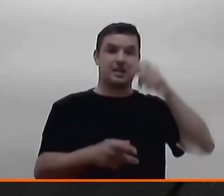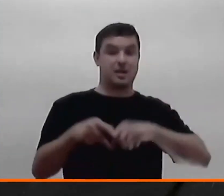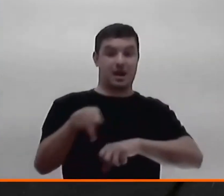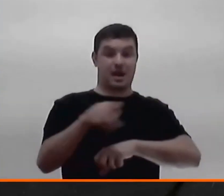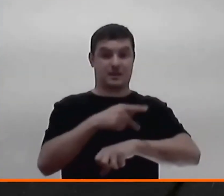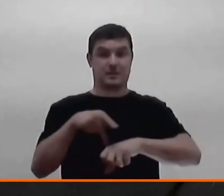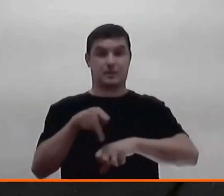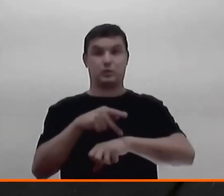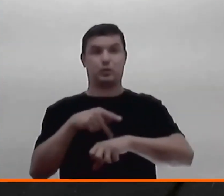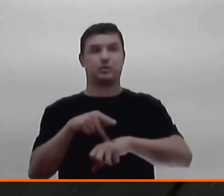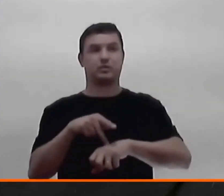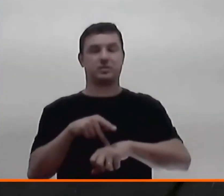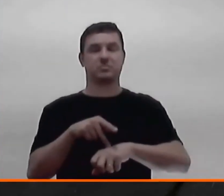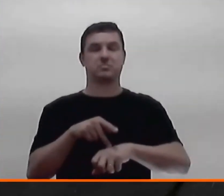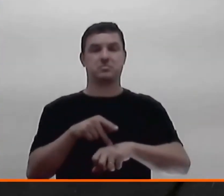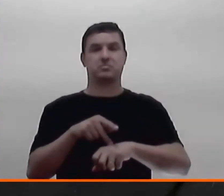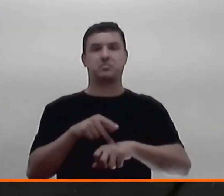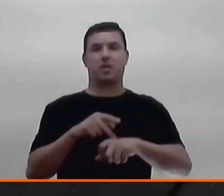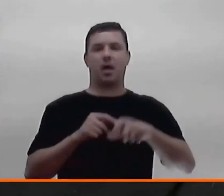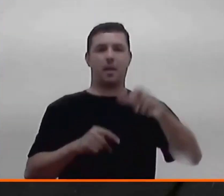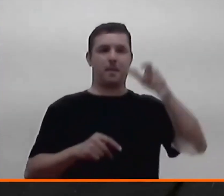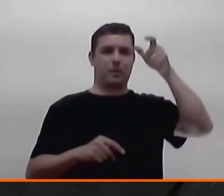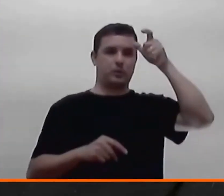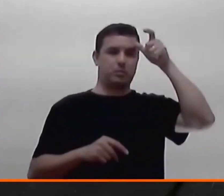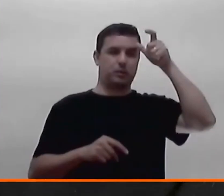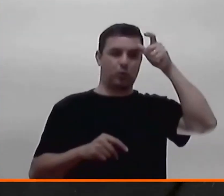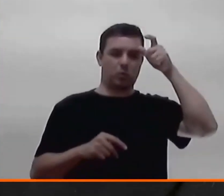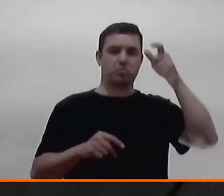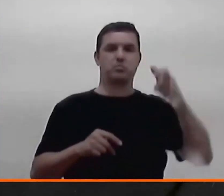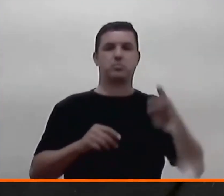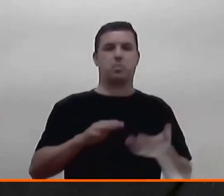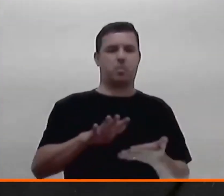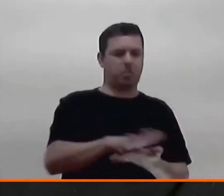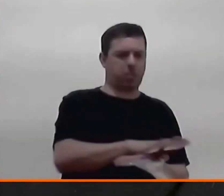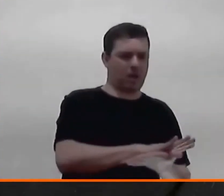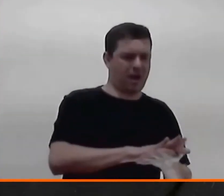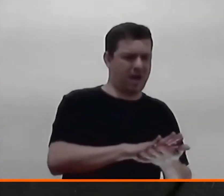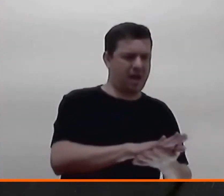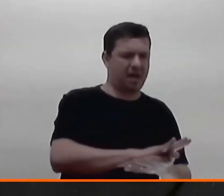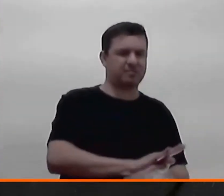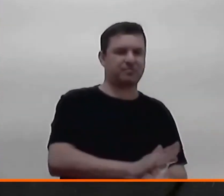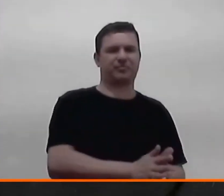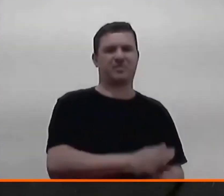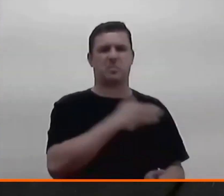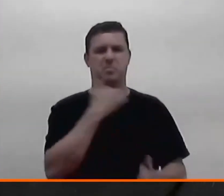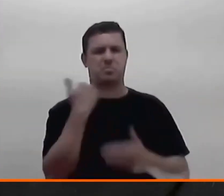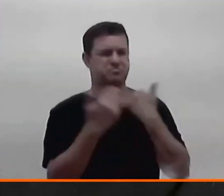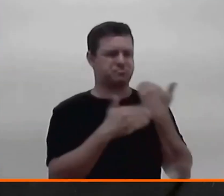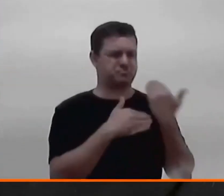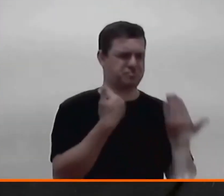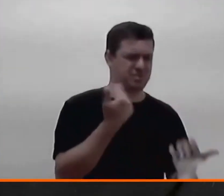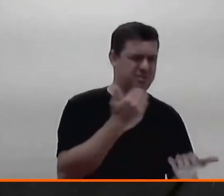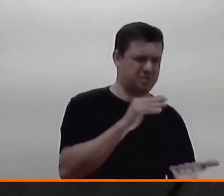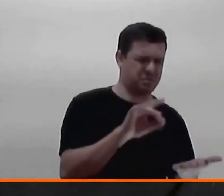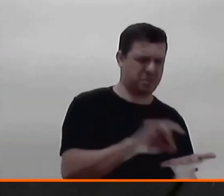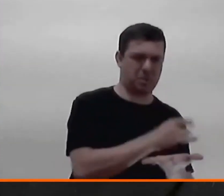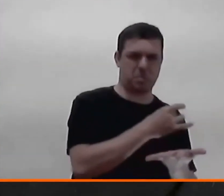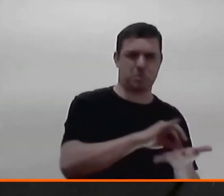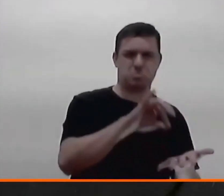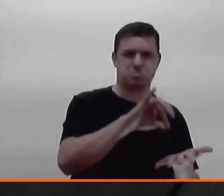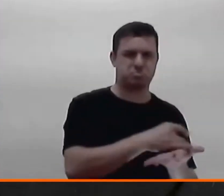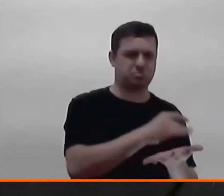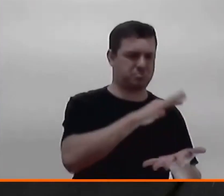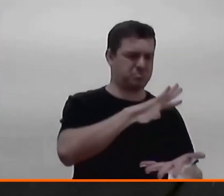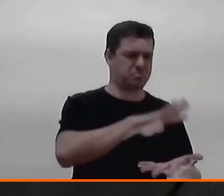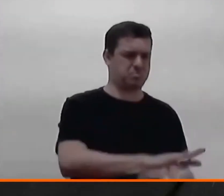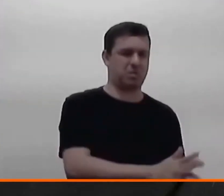Aqui disse, ele julga entre as nações, enche-as de cadáveres, esmagará cabeças por toda a terra.